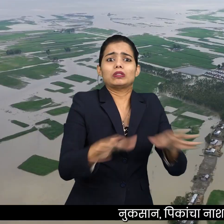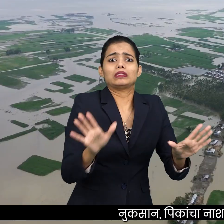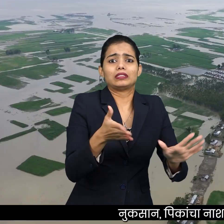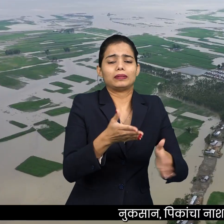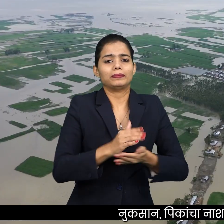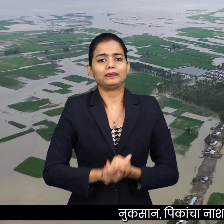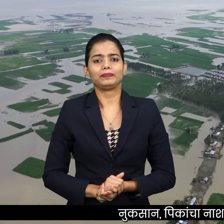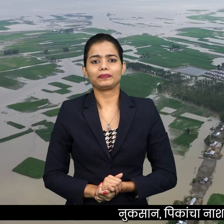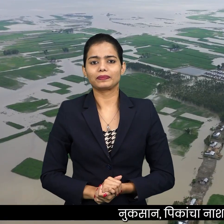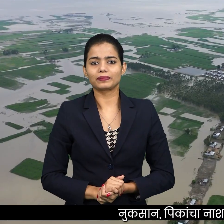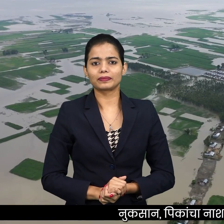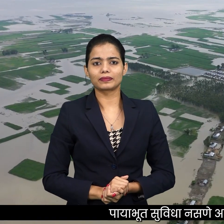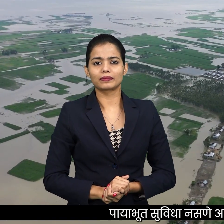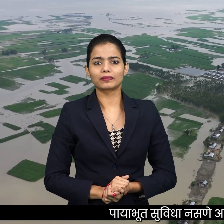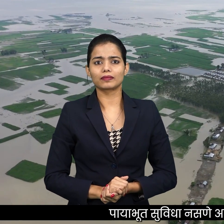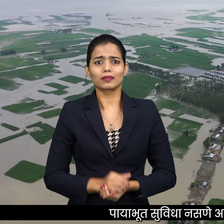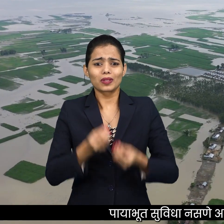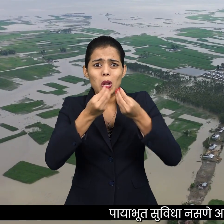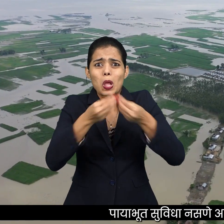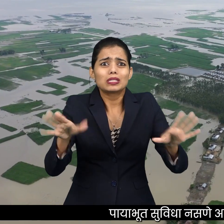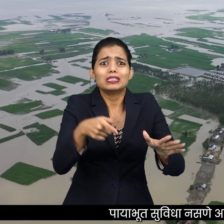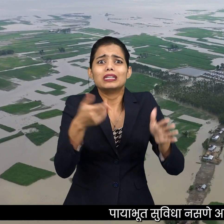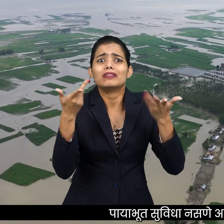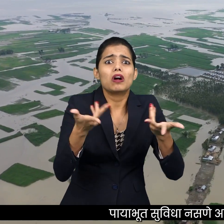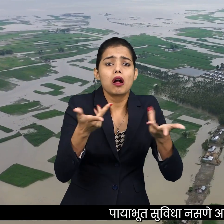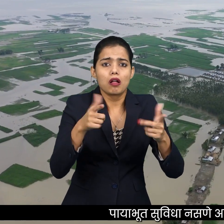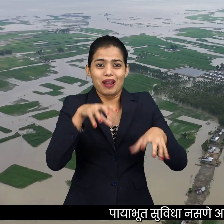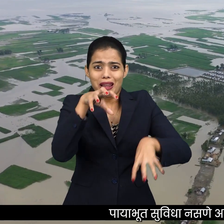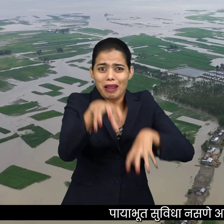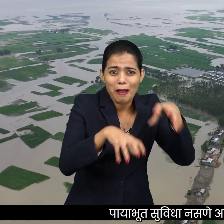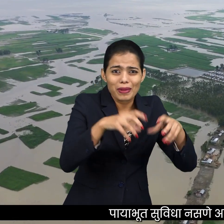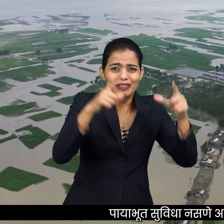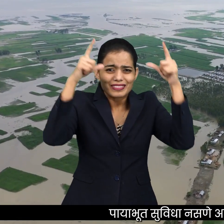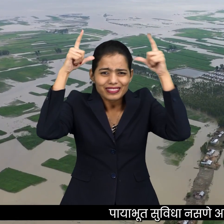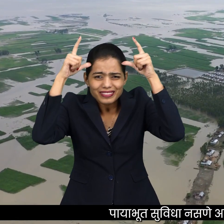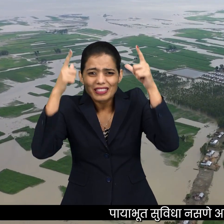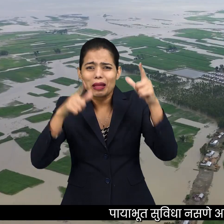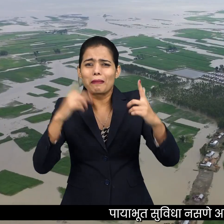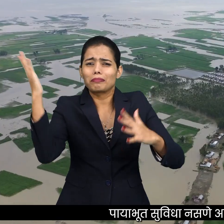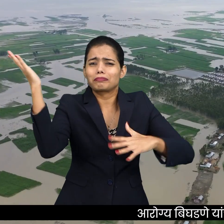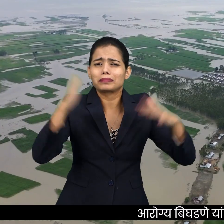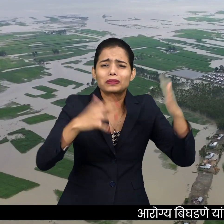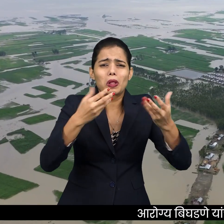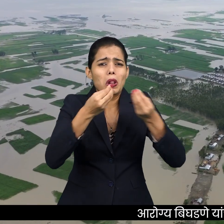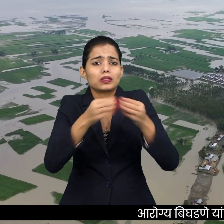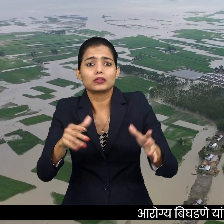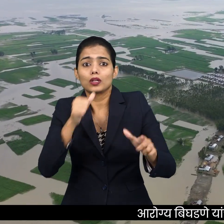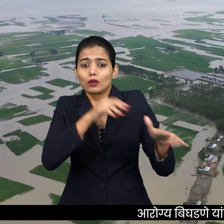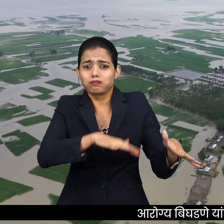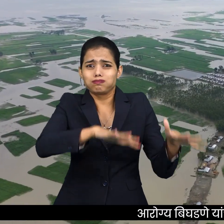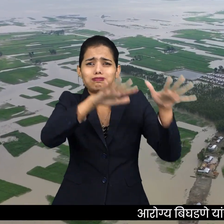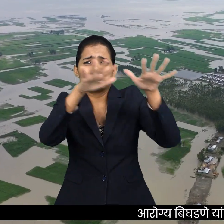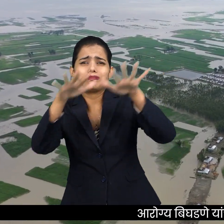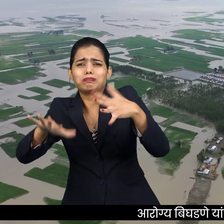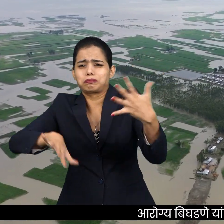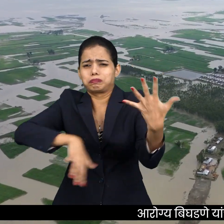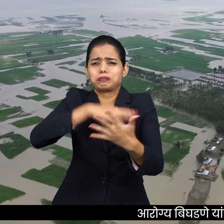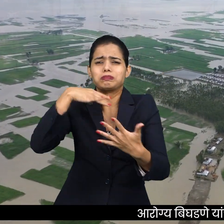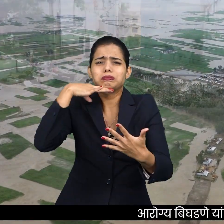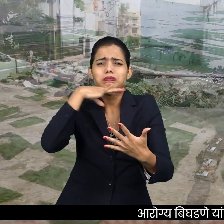नुकसान, पायाभूत सुविधा नसणे आणि जलजन्य रोगांमुळे आरोग्य